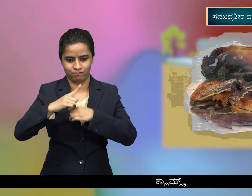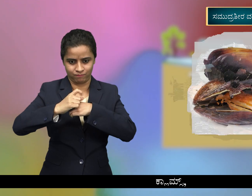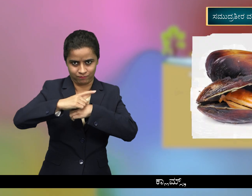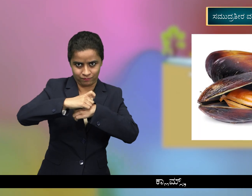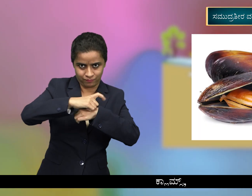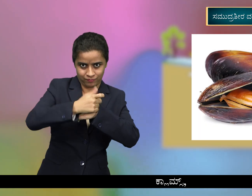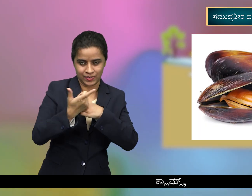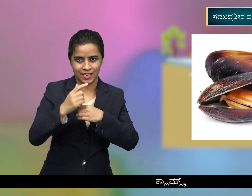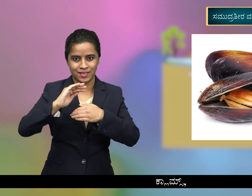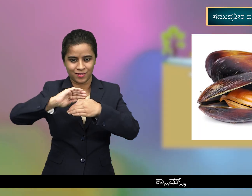ಕ್ಲಾಮ್ಸ್,